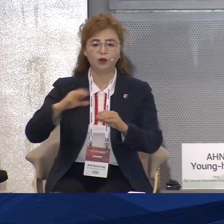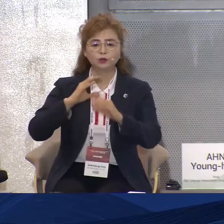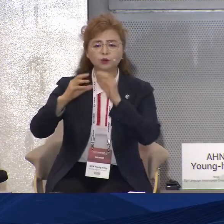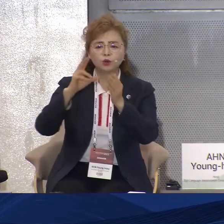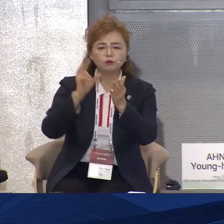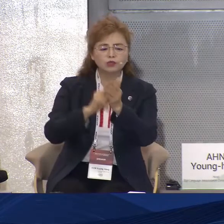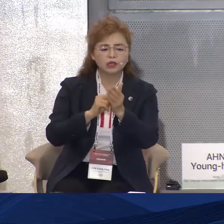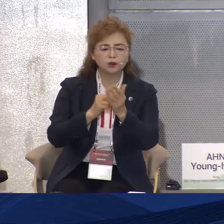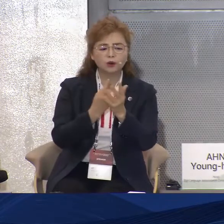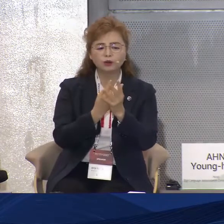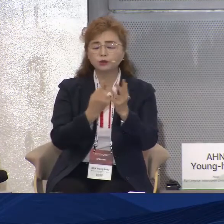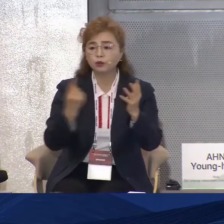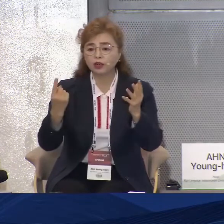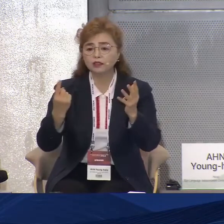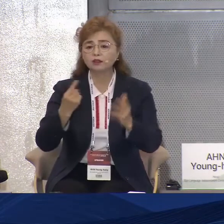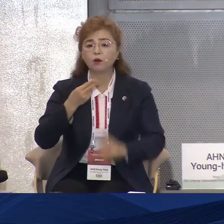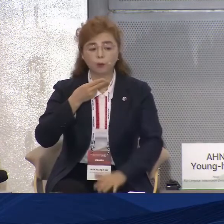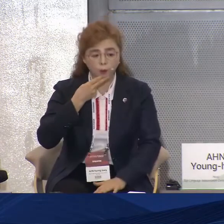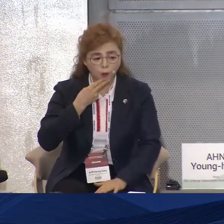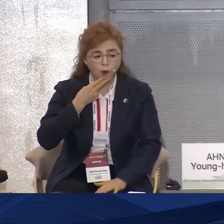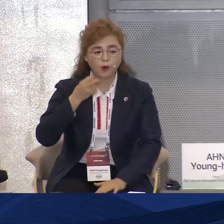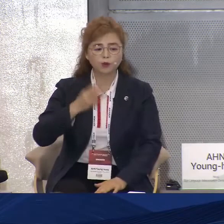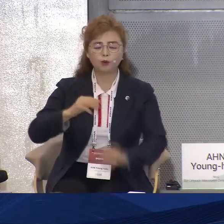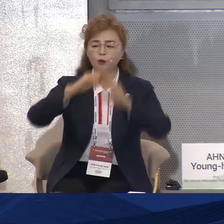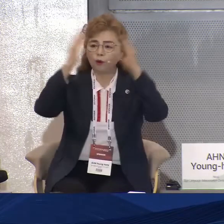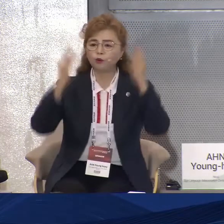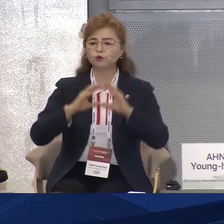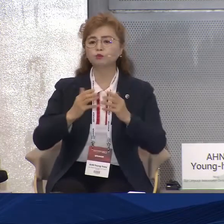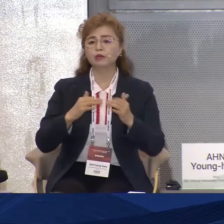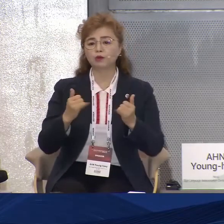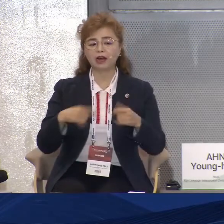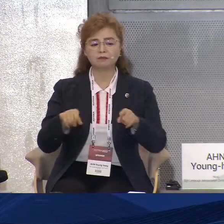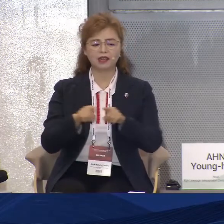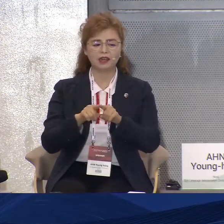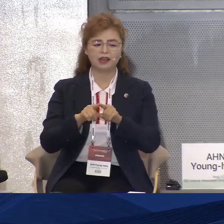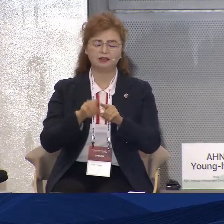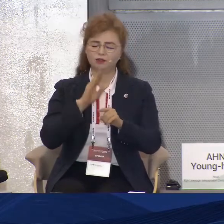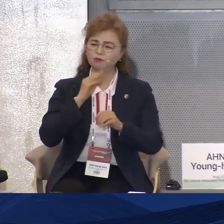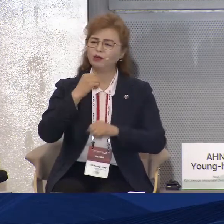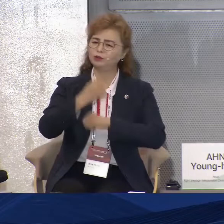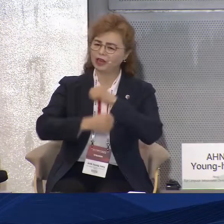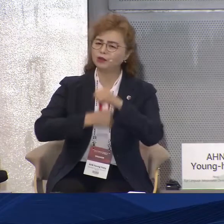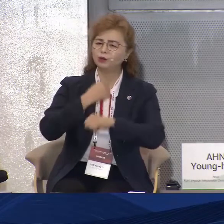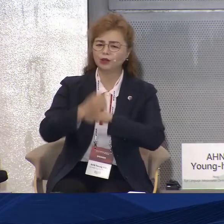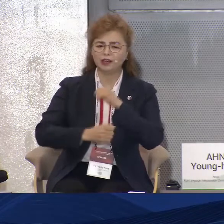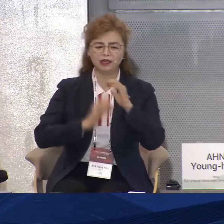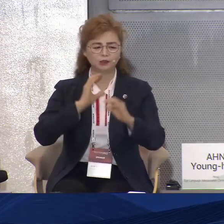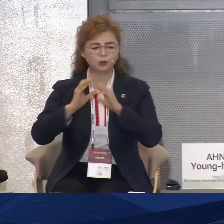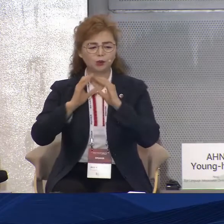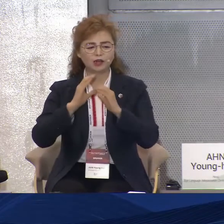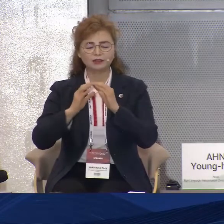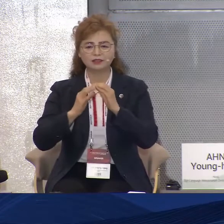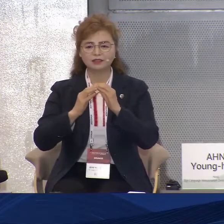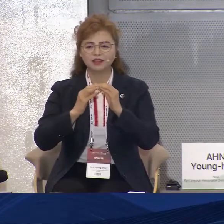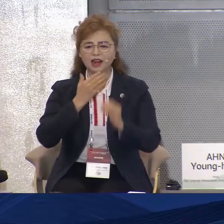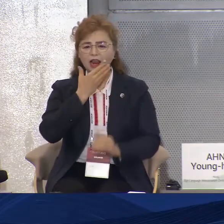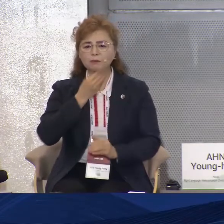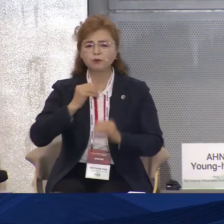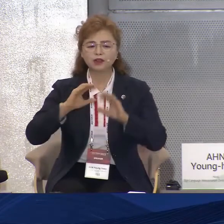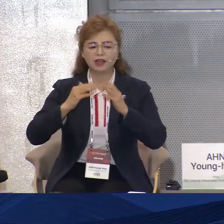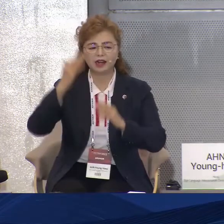전반에서 소통 문제로 소외는 없고 또 온 국민과 함께 정말로 자유롭게